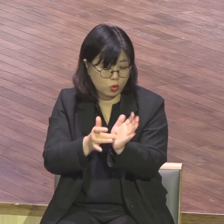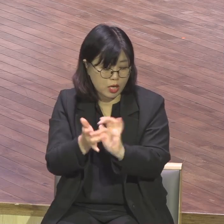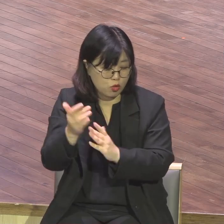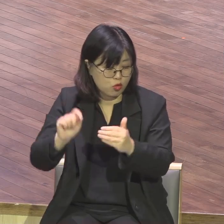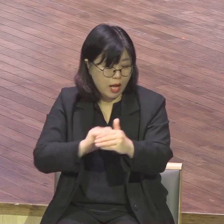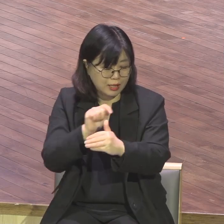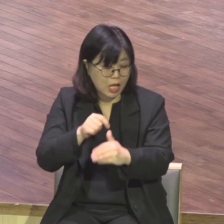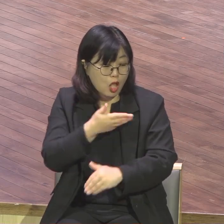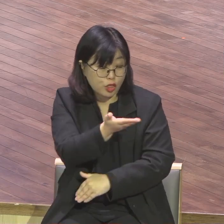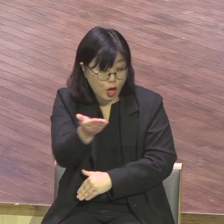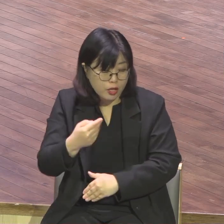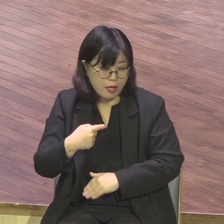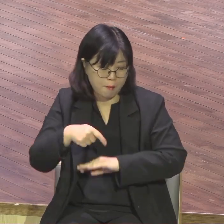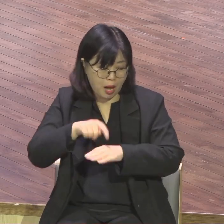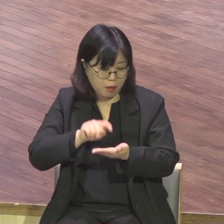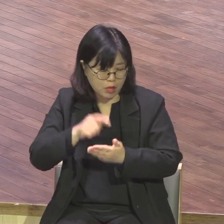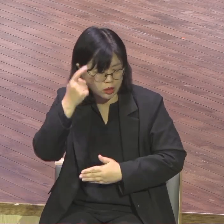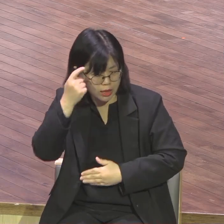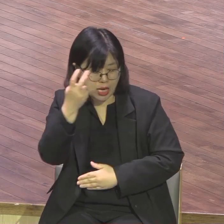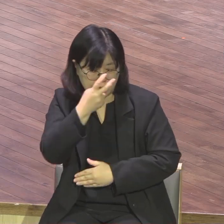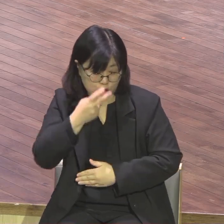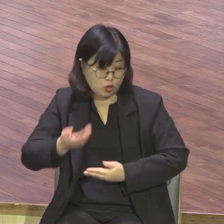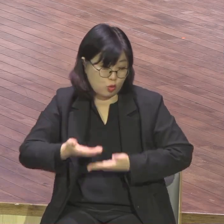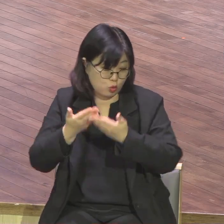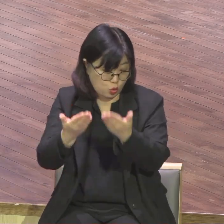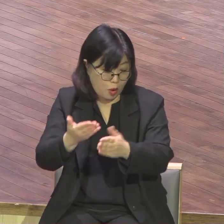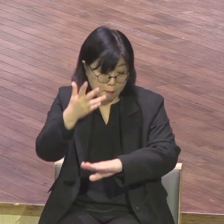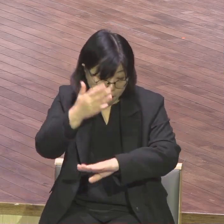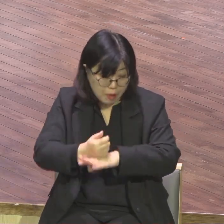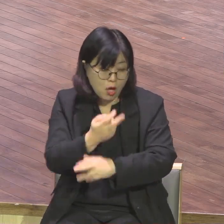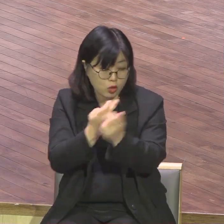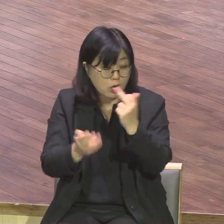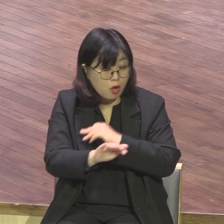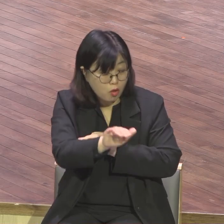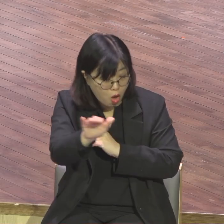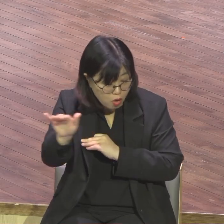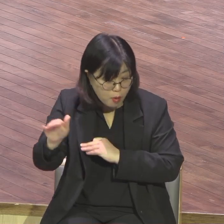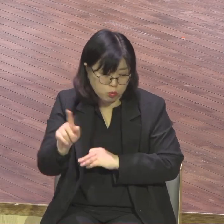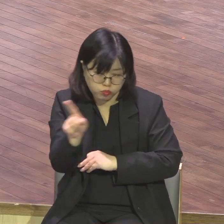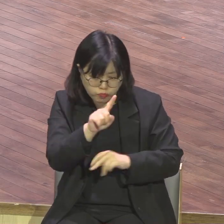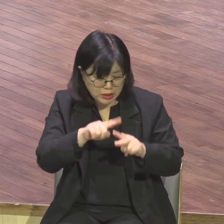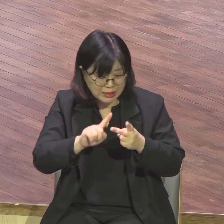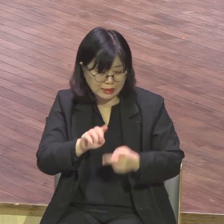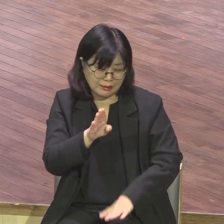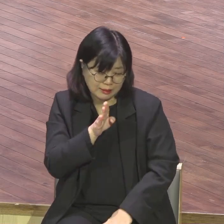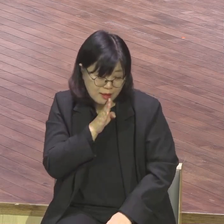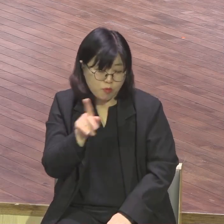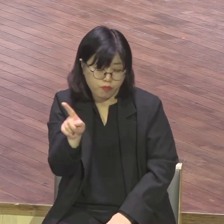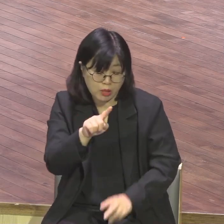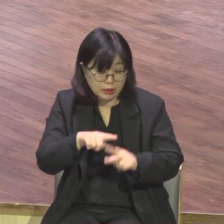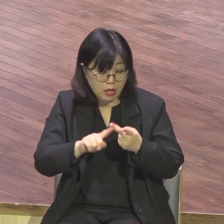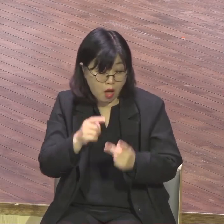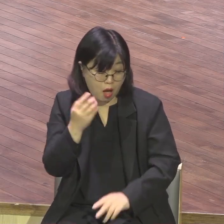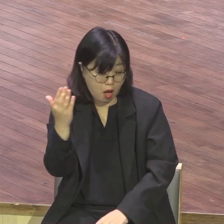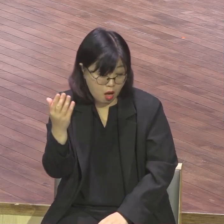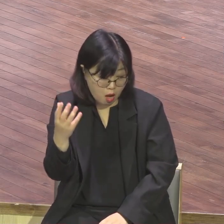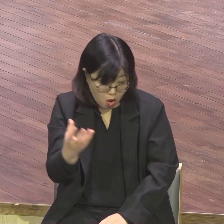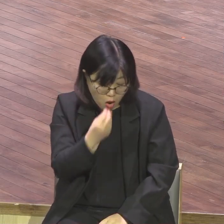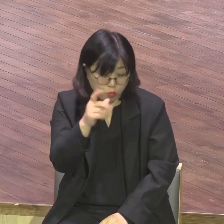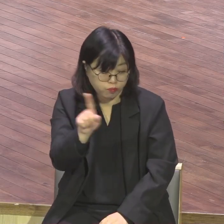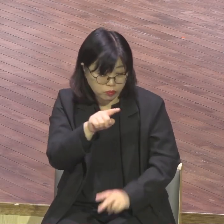너희 마음과 생각을 지키시리라. 끝으로 형제들아, 무엇이든지 참되며 무엇이든지 경건하며 무엇이든지